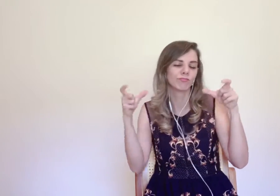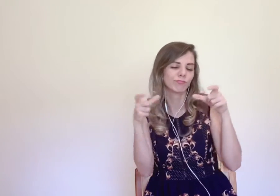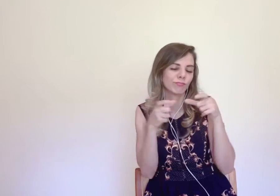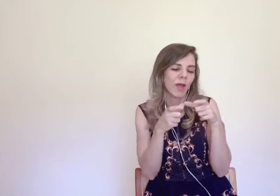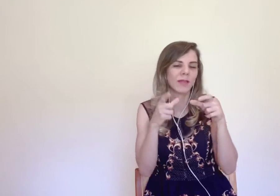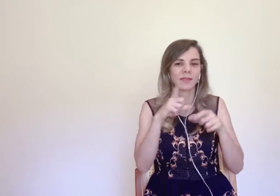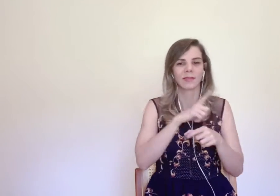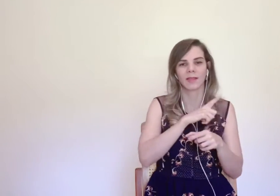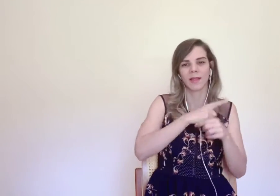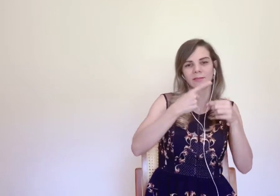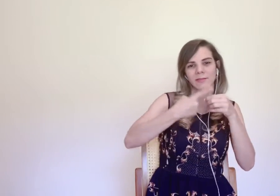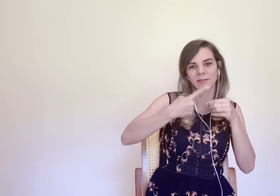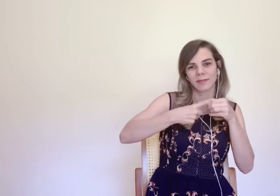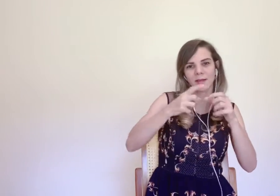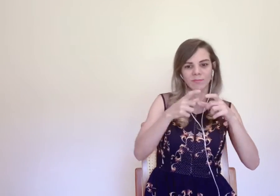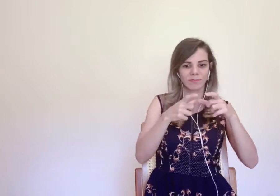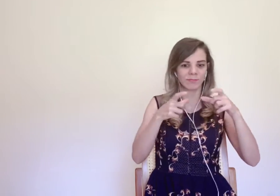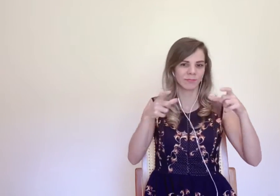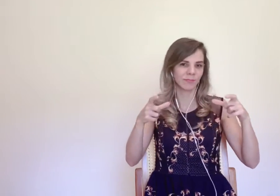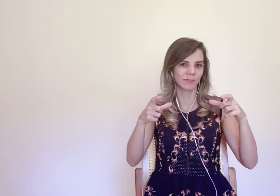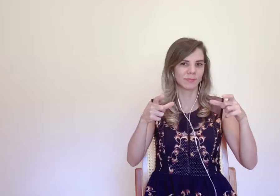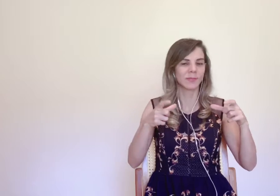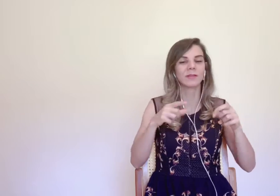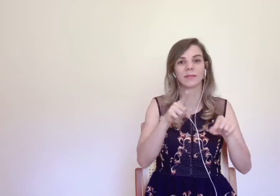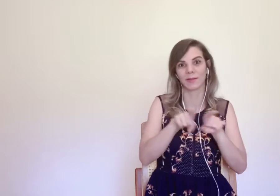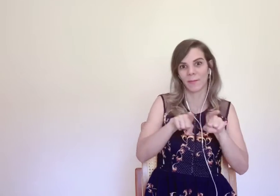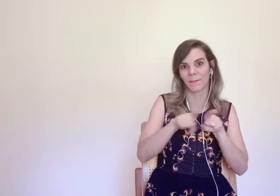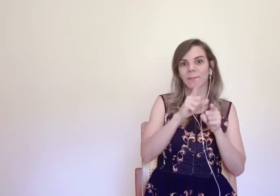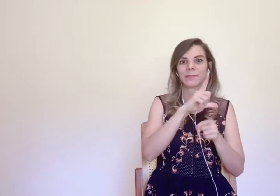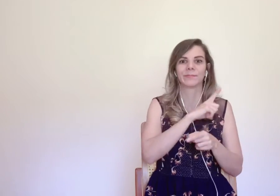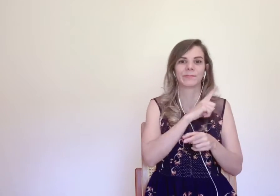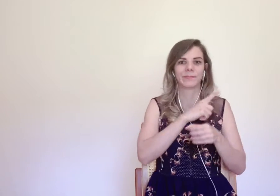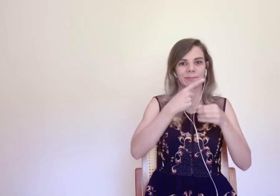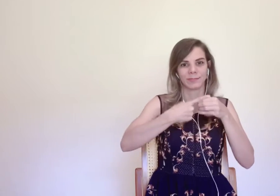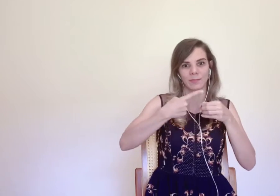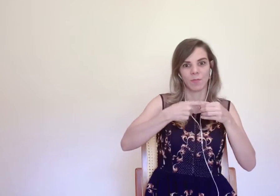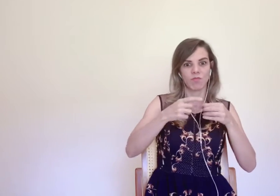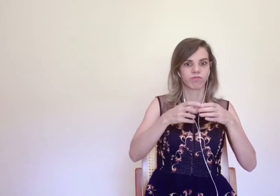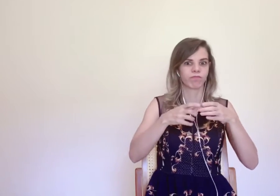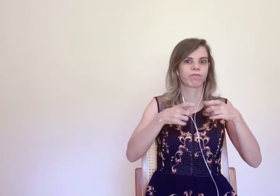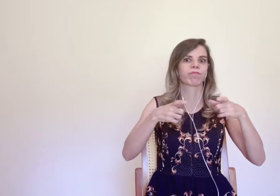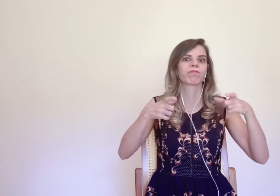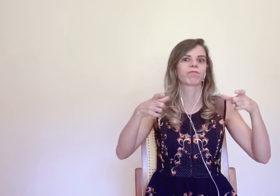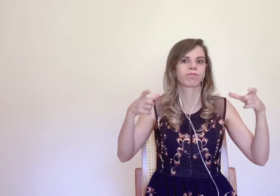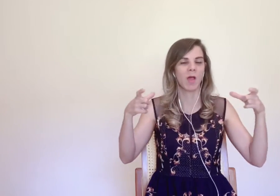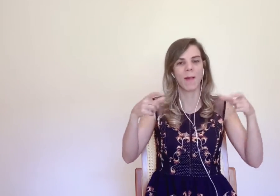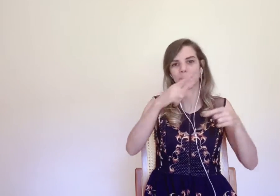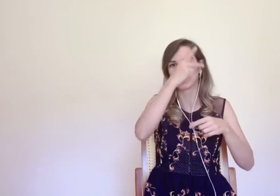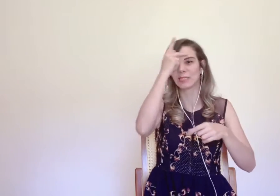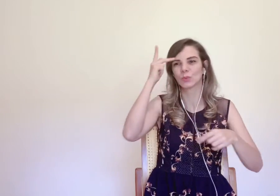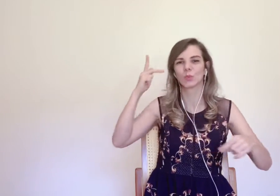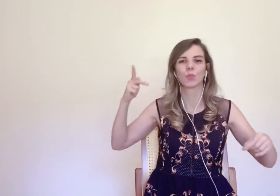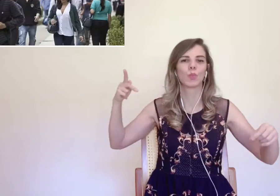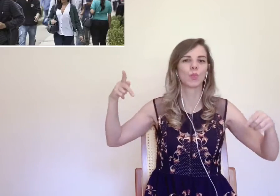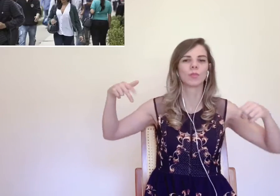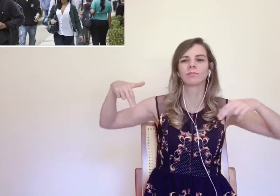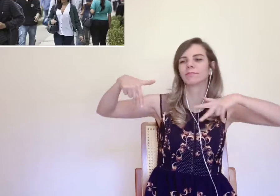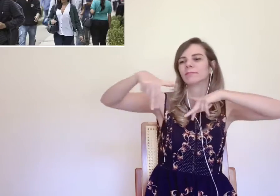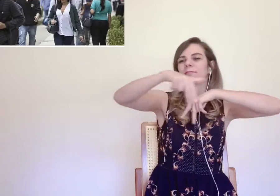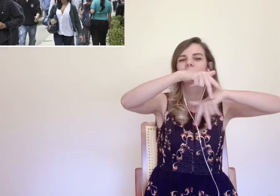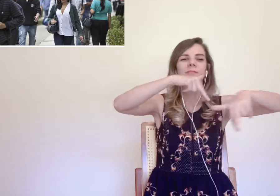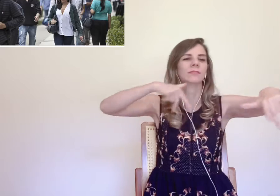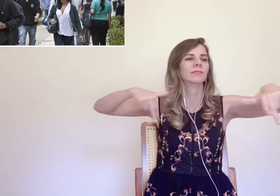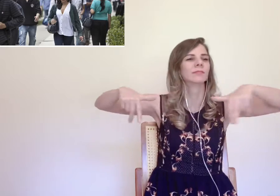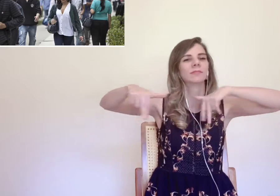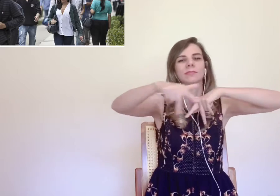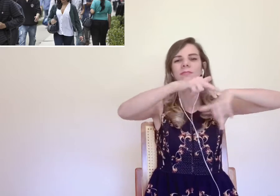as cidades. Existem cidades pequenas, cidades médias e